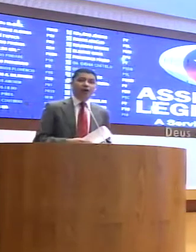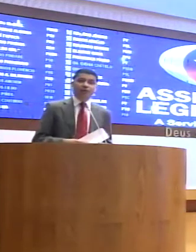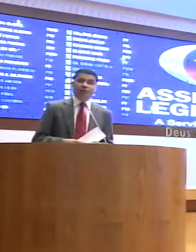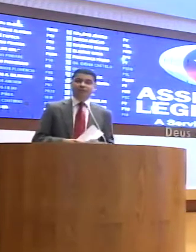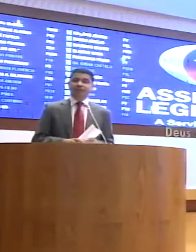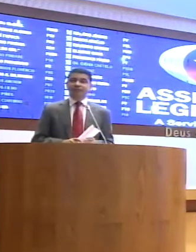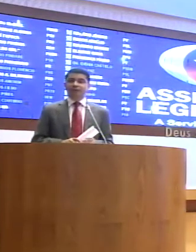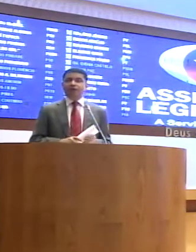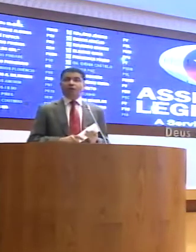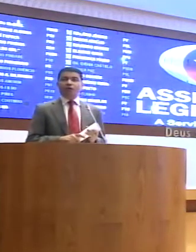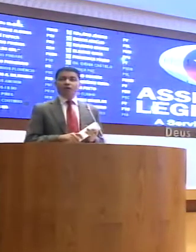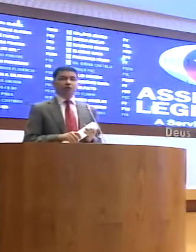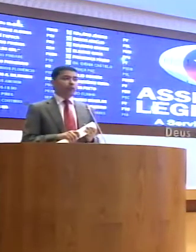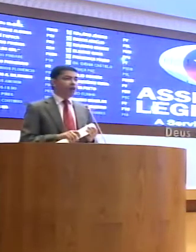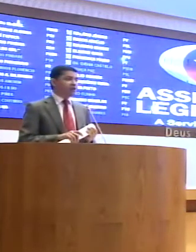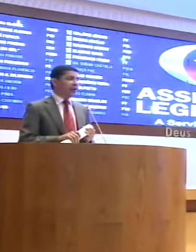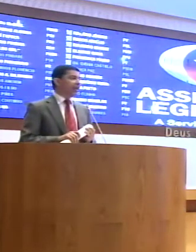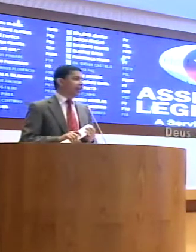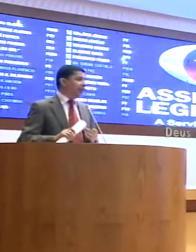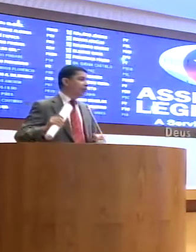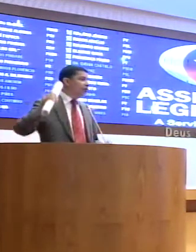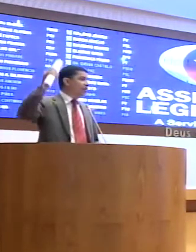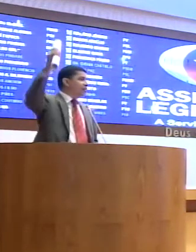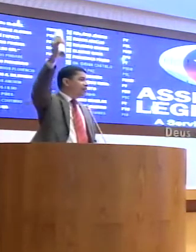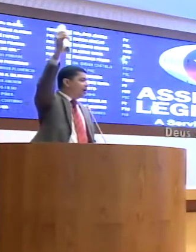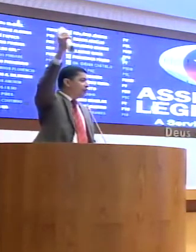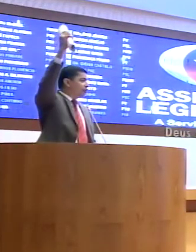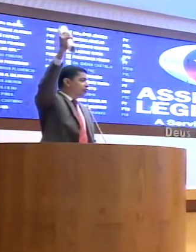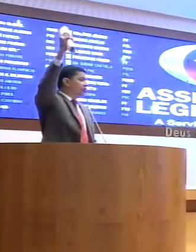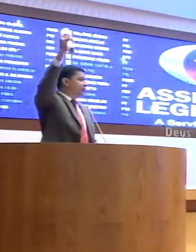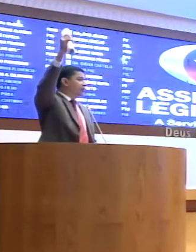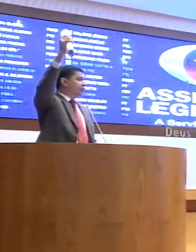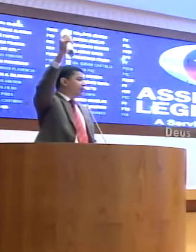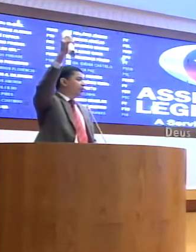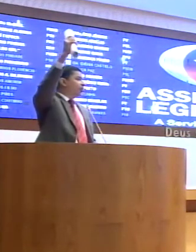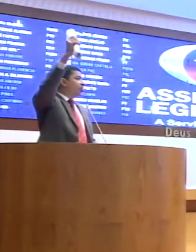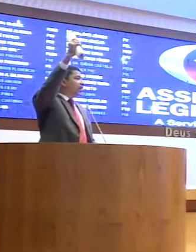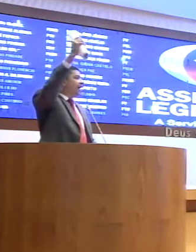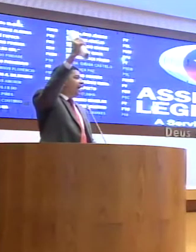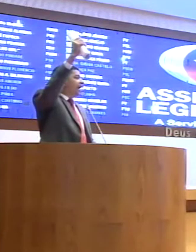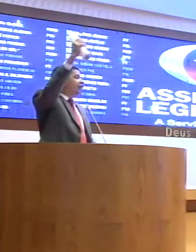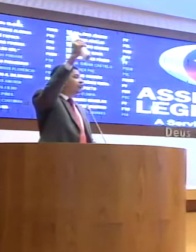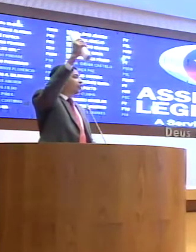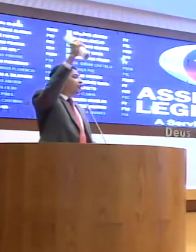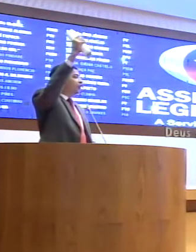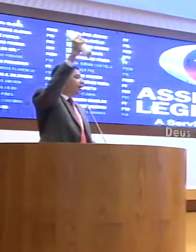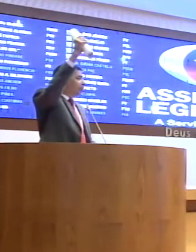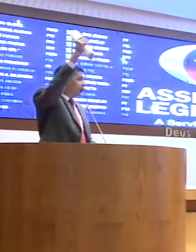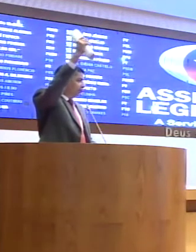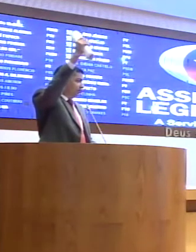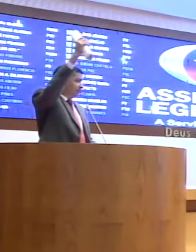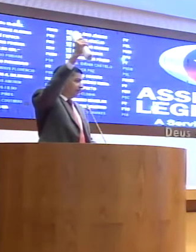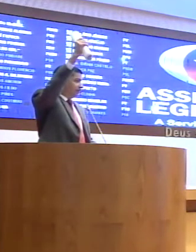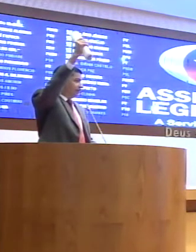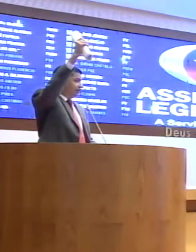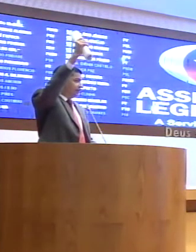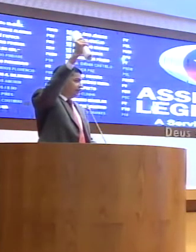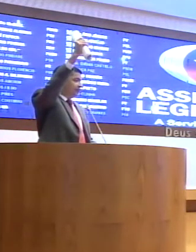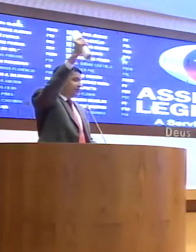Esse acórdão, hoje eu posso erguê-lo com minhas mãos, como quem ergue um troféu.